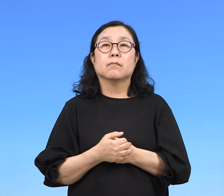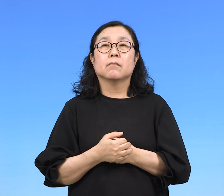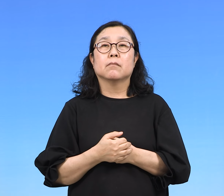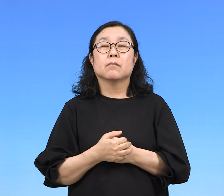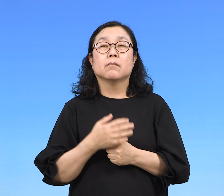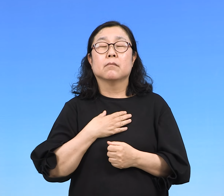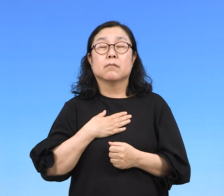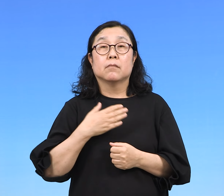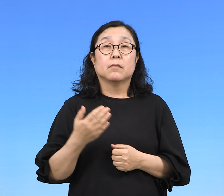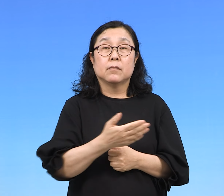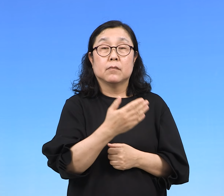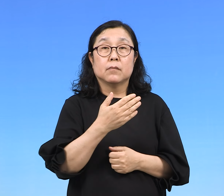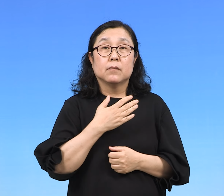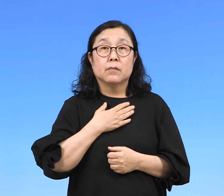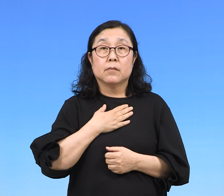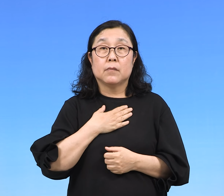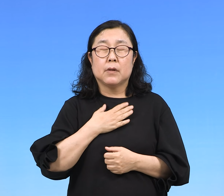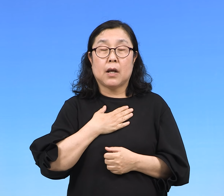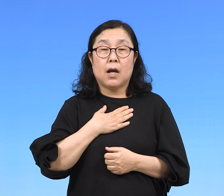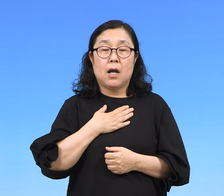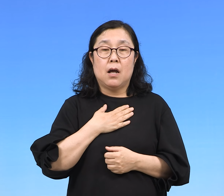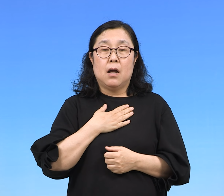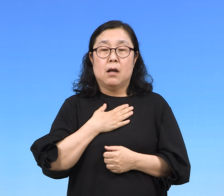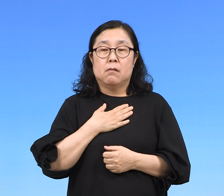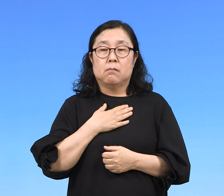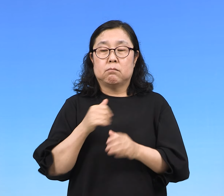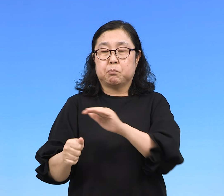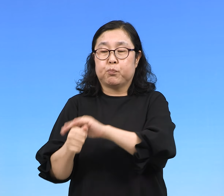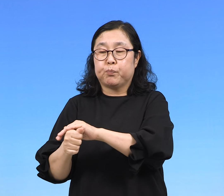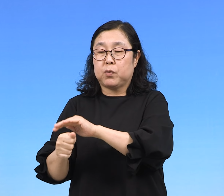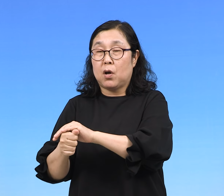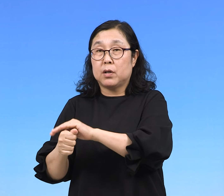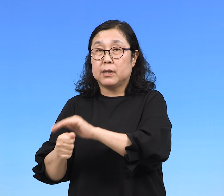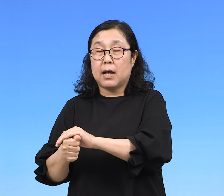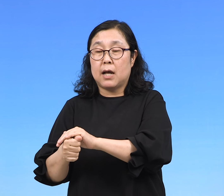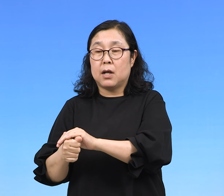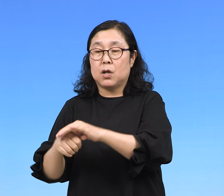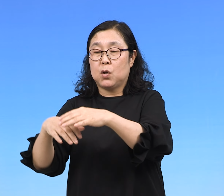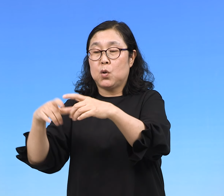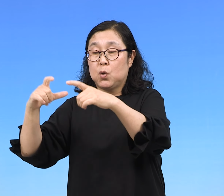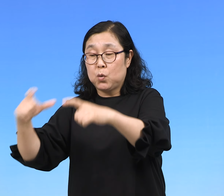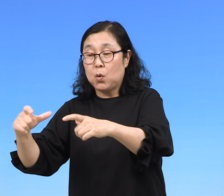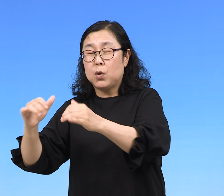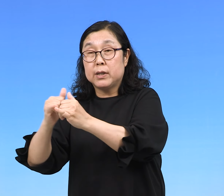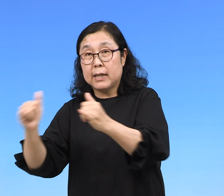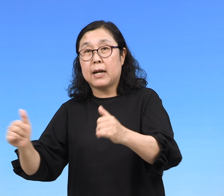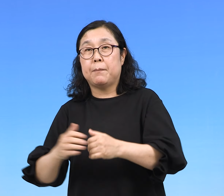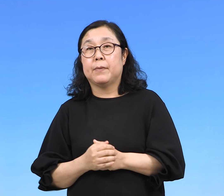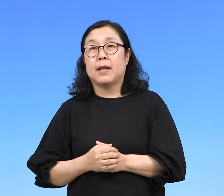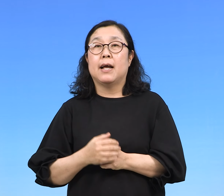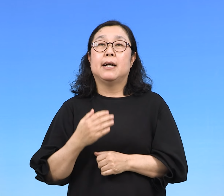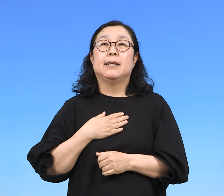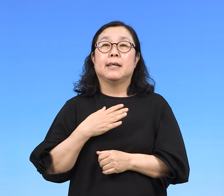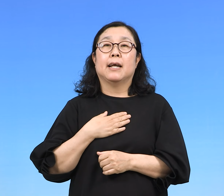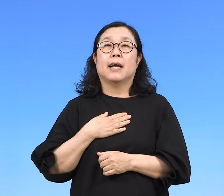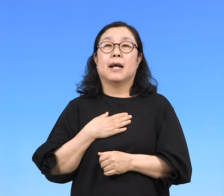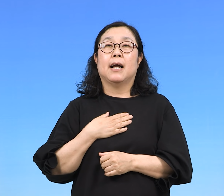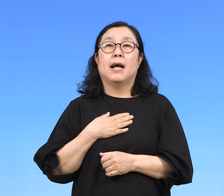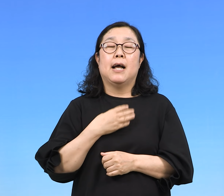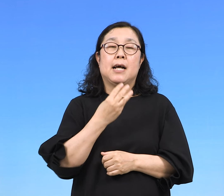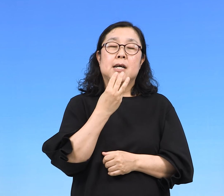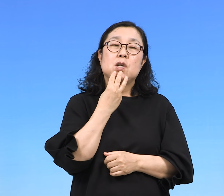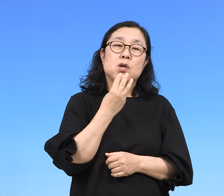똑같은 이치로, 여러분 제가 경상도 사람 아닙니까? 출신 아닙니까? 모르셨죠? 워낙 표준말을